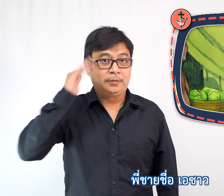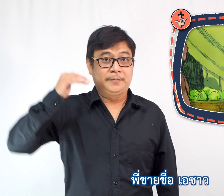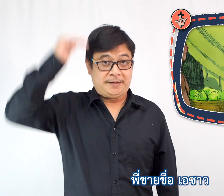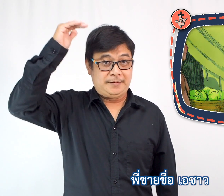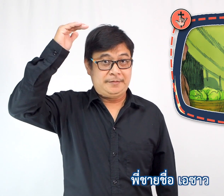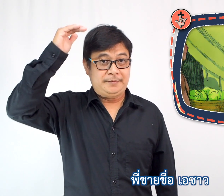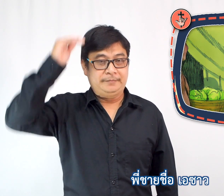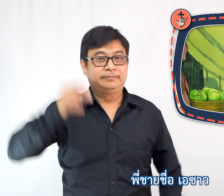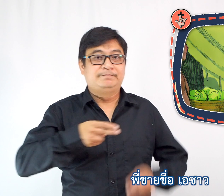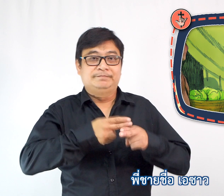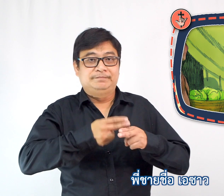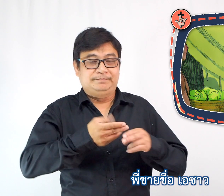พี่ชายชื่อเอสาว